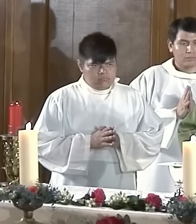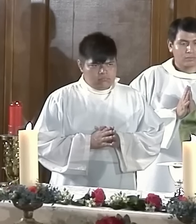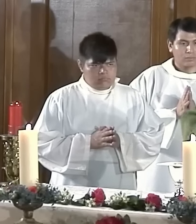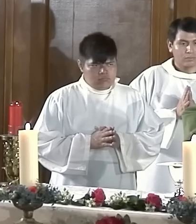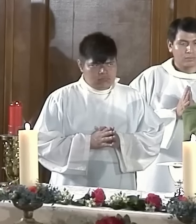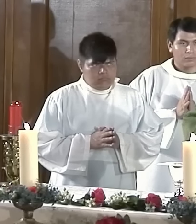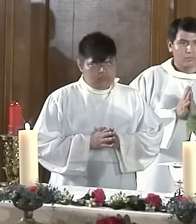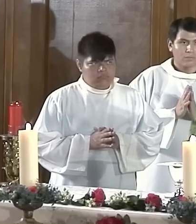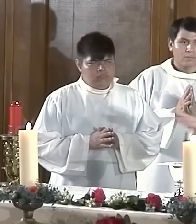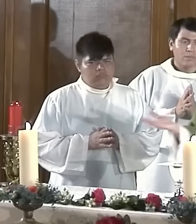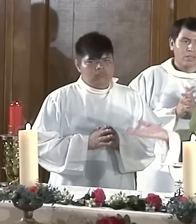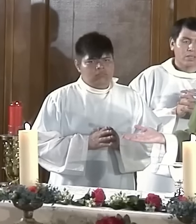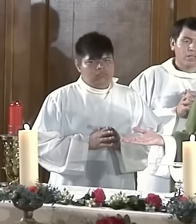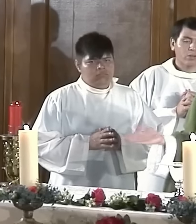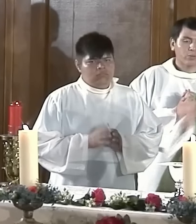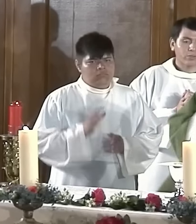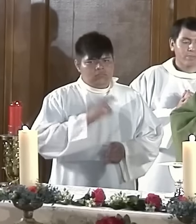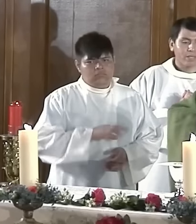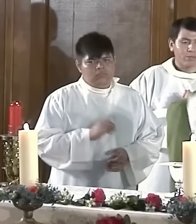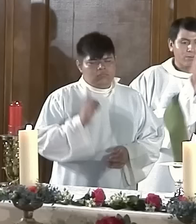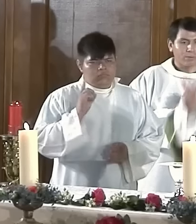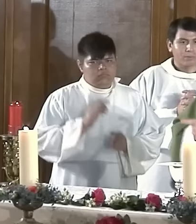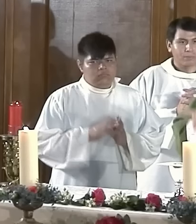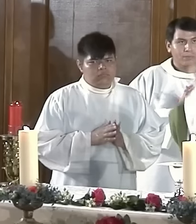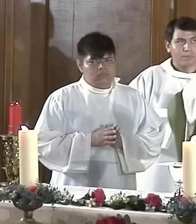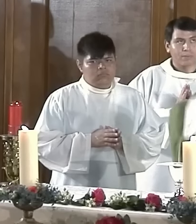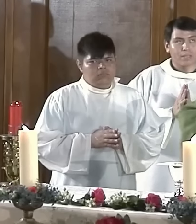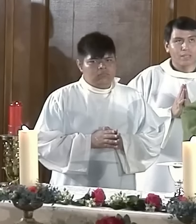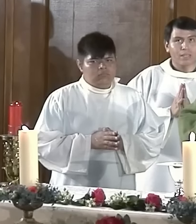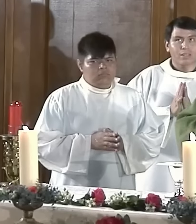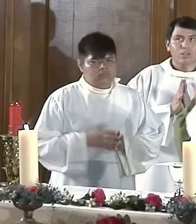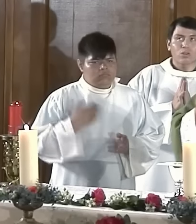El Señor esté con vosotros, levantemos el corazón,